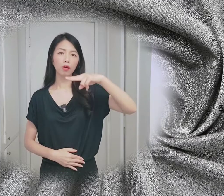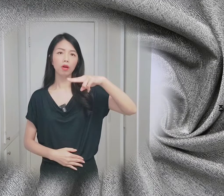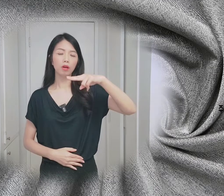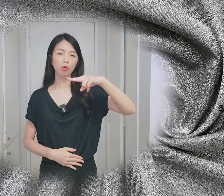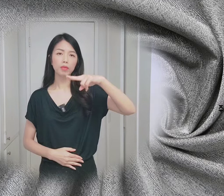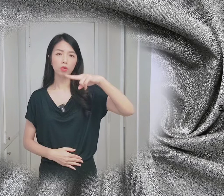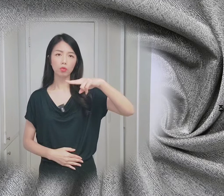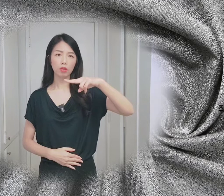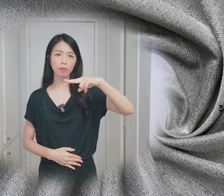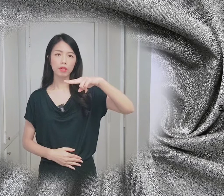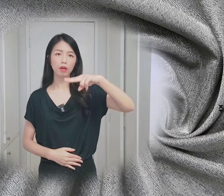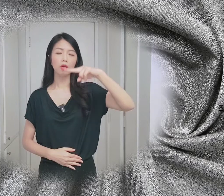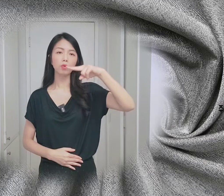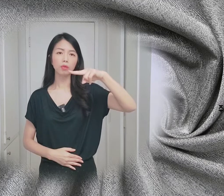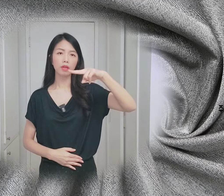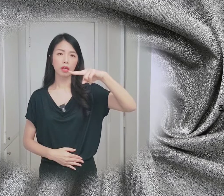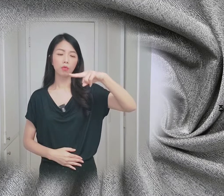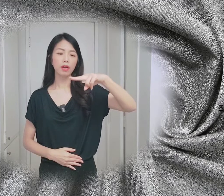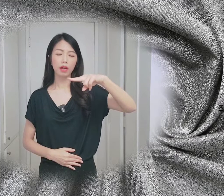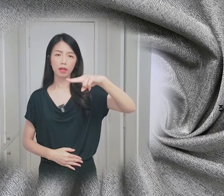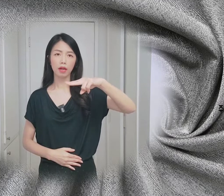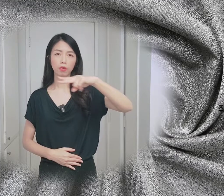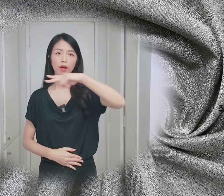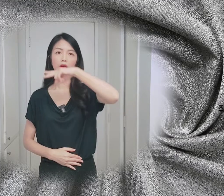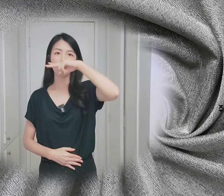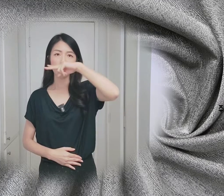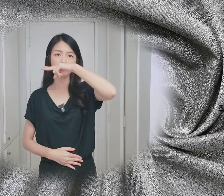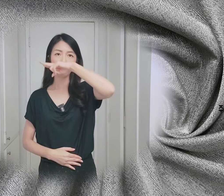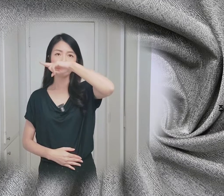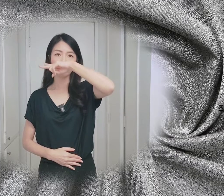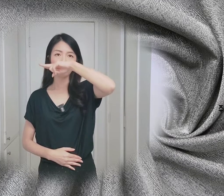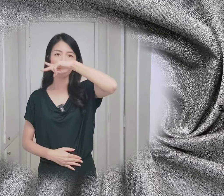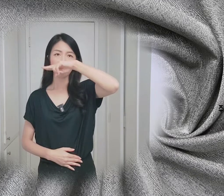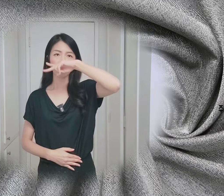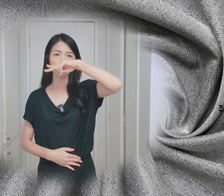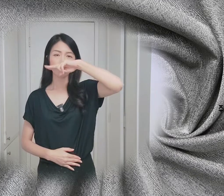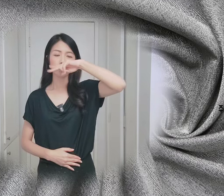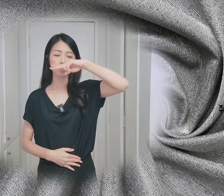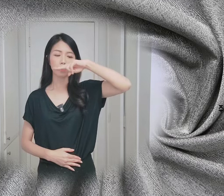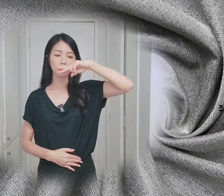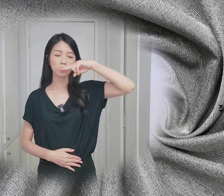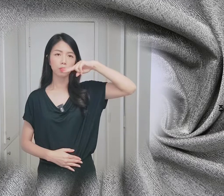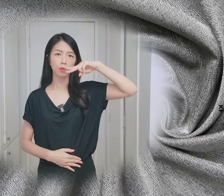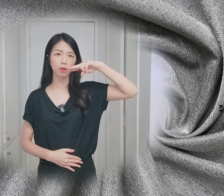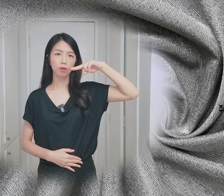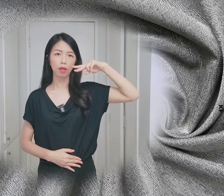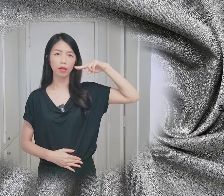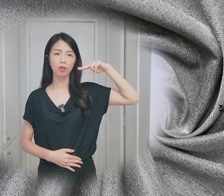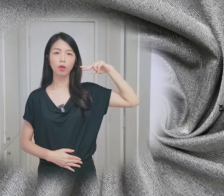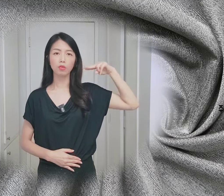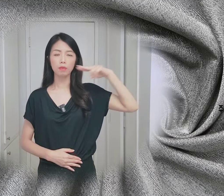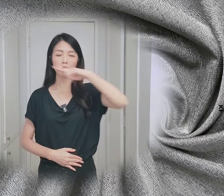수어는요. 검지하고 중지만 피셔서 손등이 위를 향하게 하고요. 바로 코 밑에서 왼쪽에서 오른쪽으로